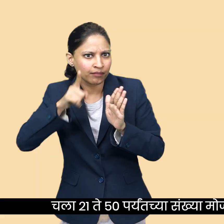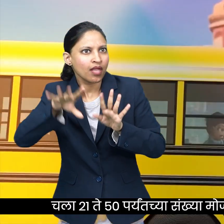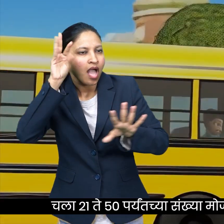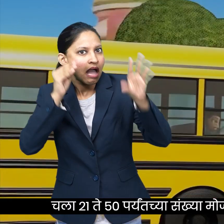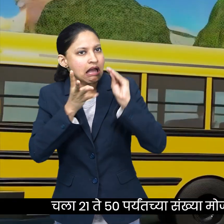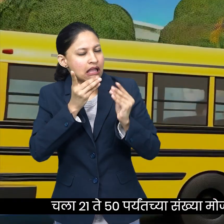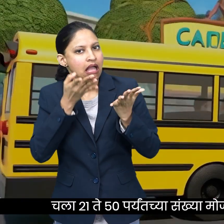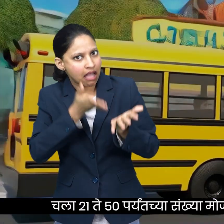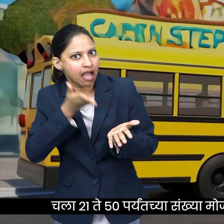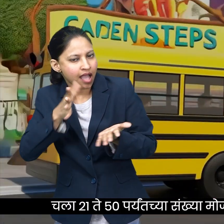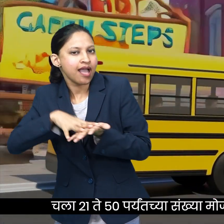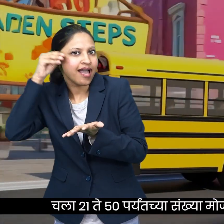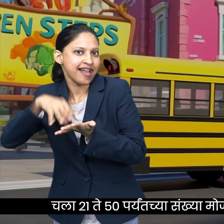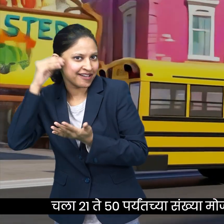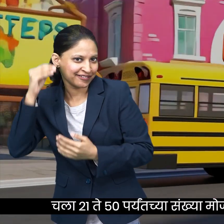त्यांचा शोध घेऊया.